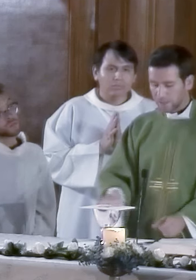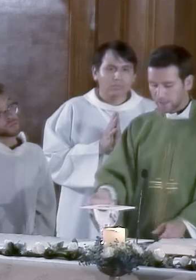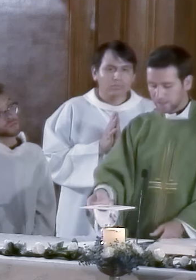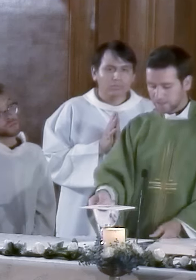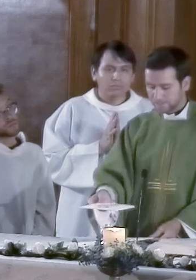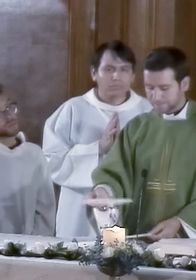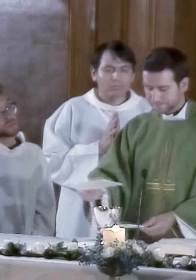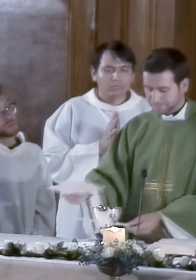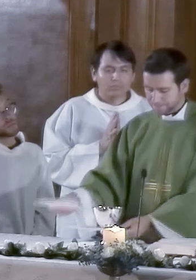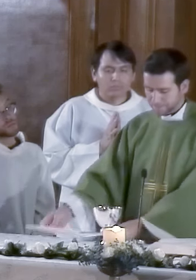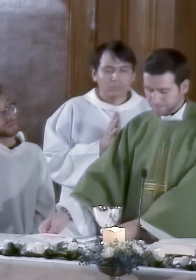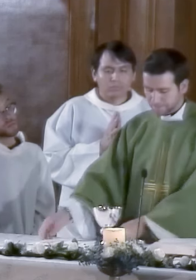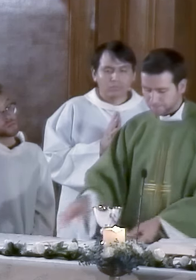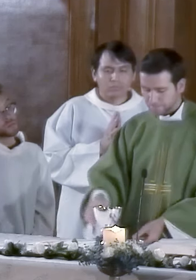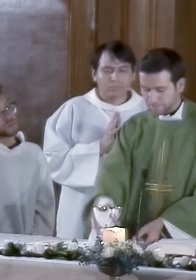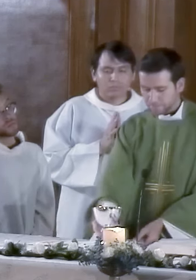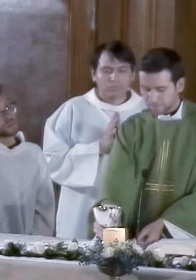los bienes.